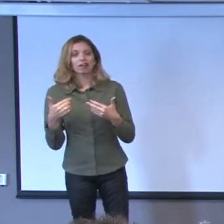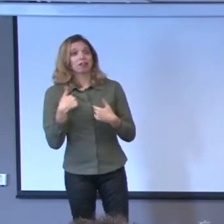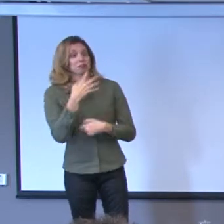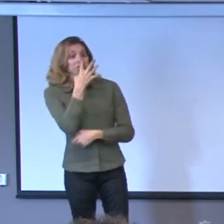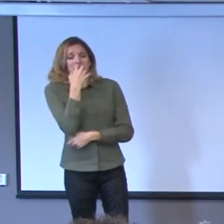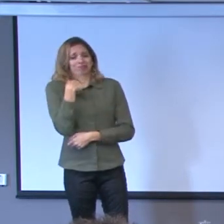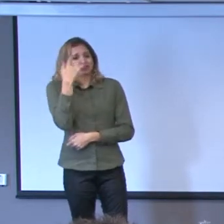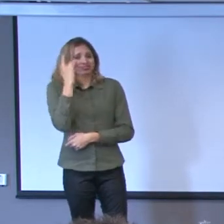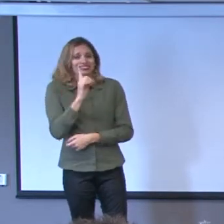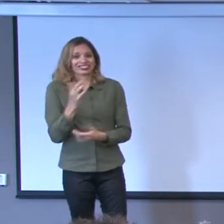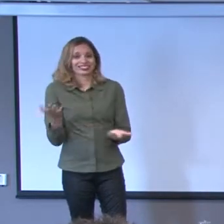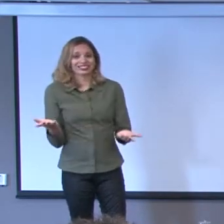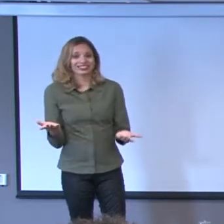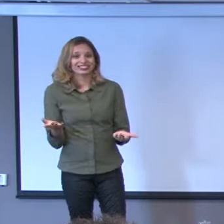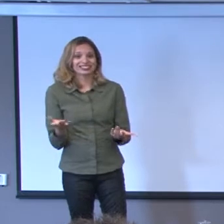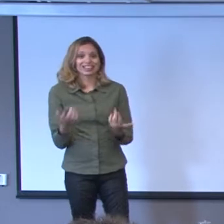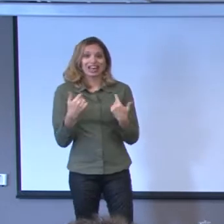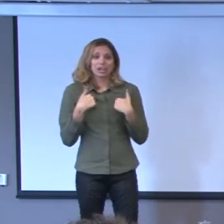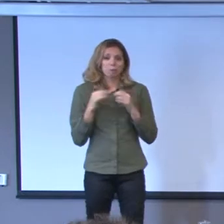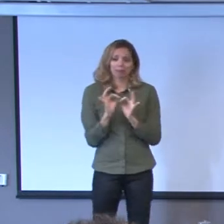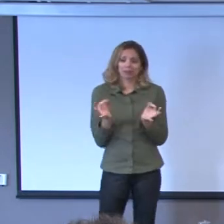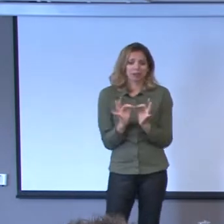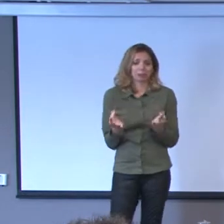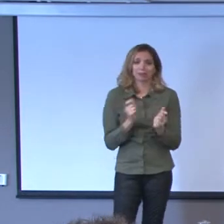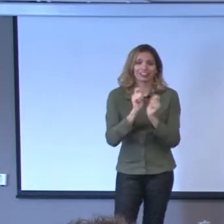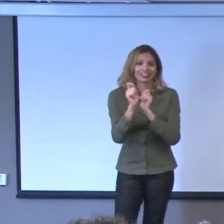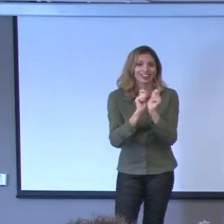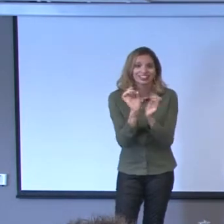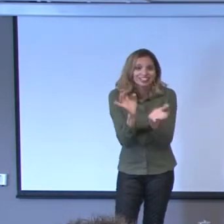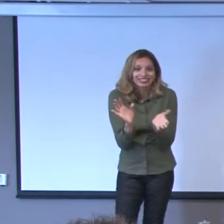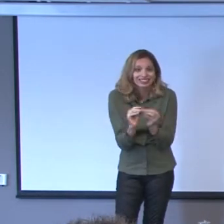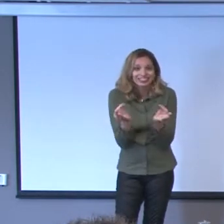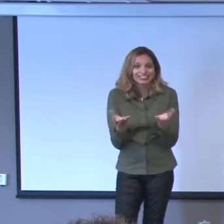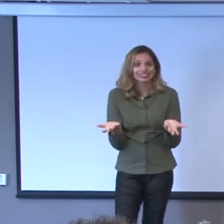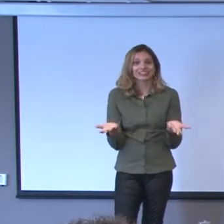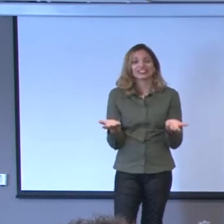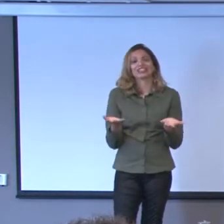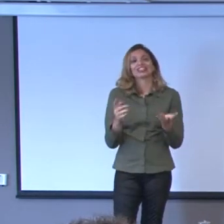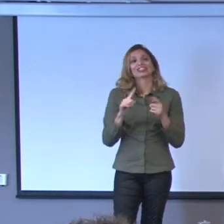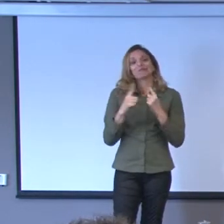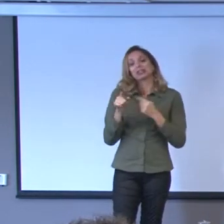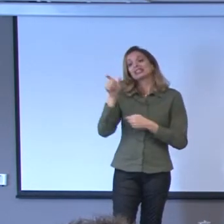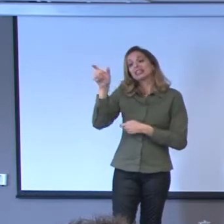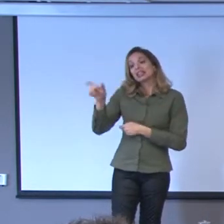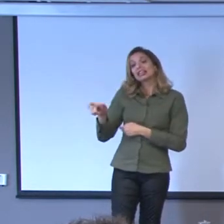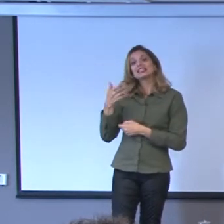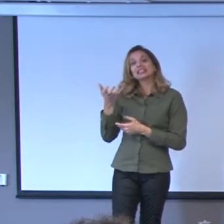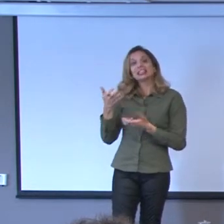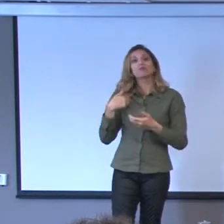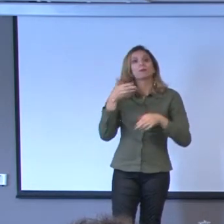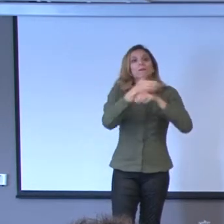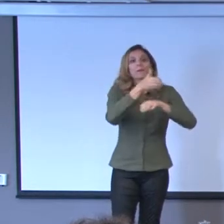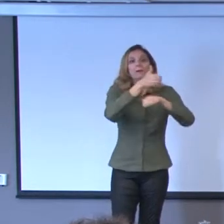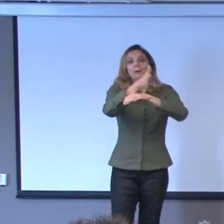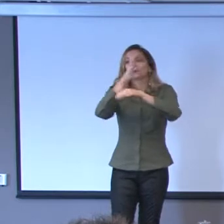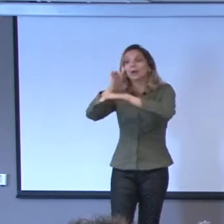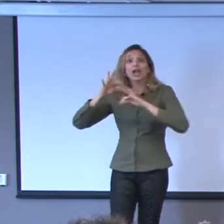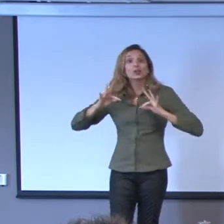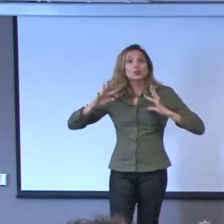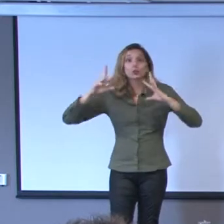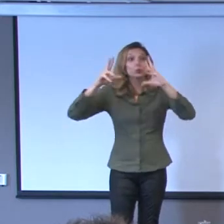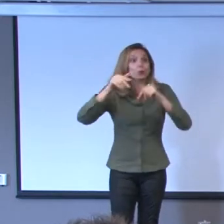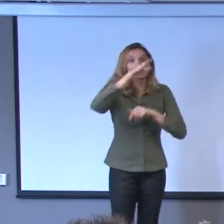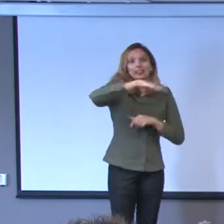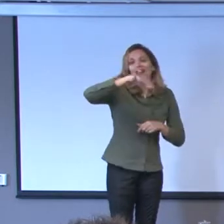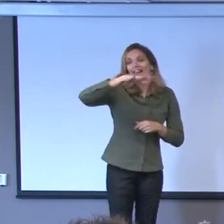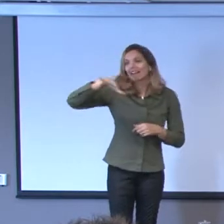enfim, eu seja um real jornalista. E eles queriam que eu visitasse todas as salas.